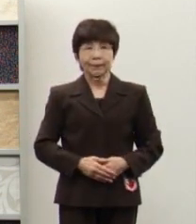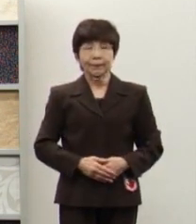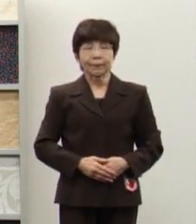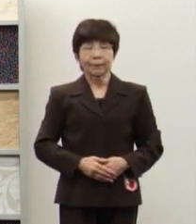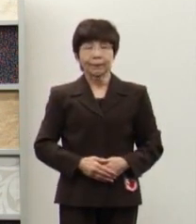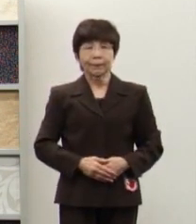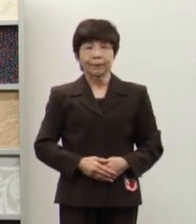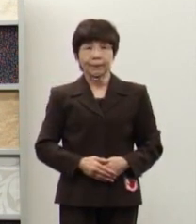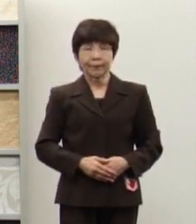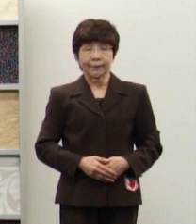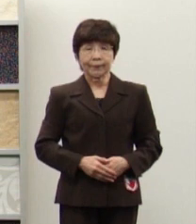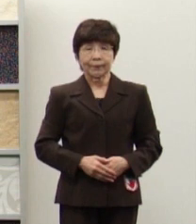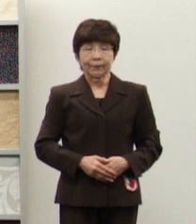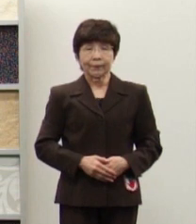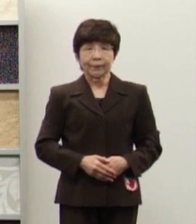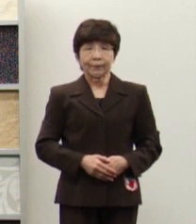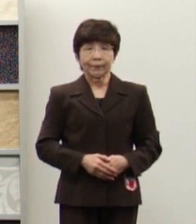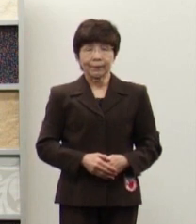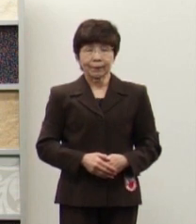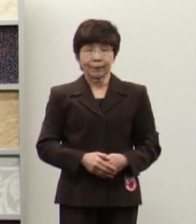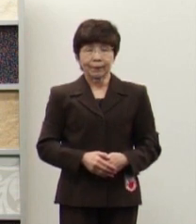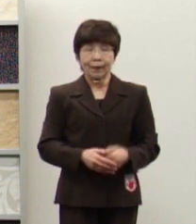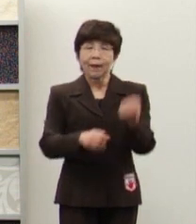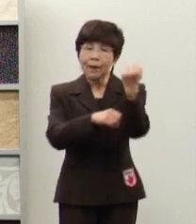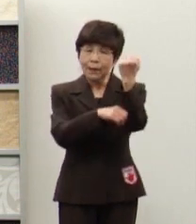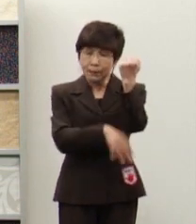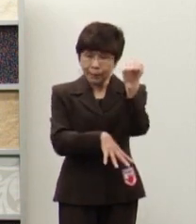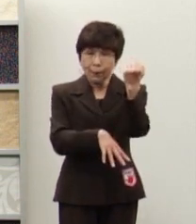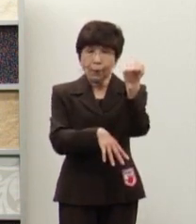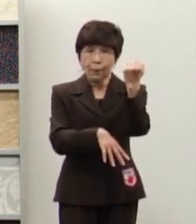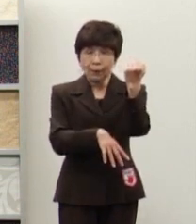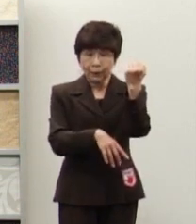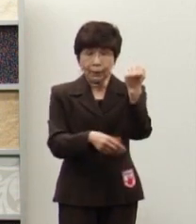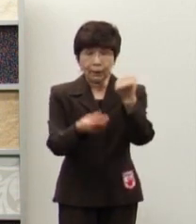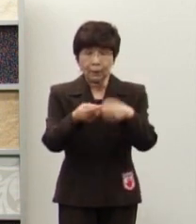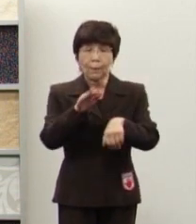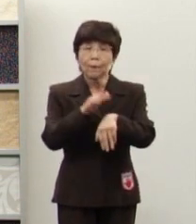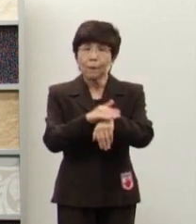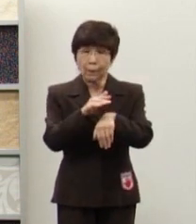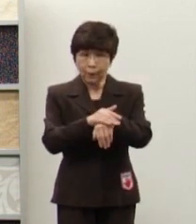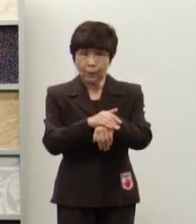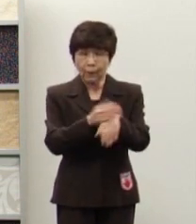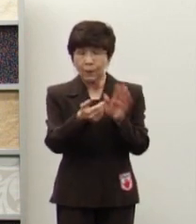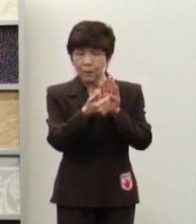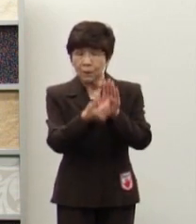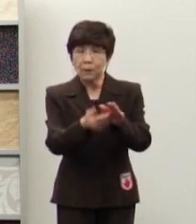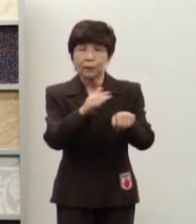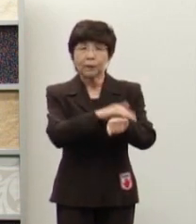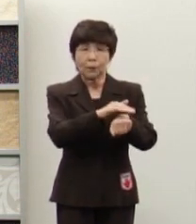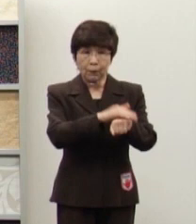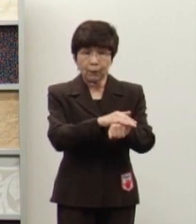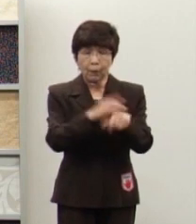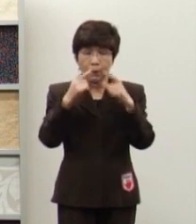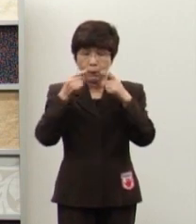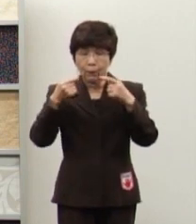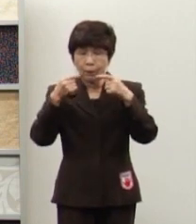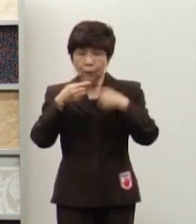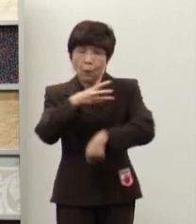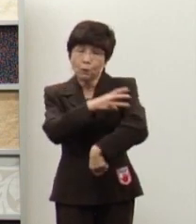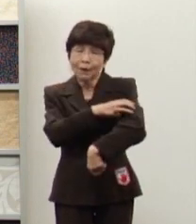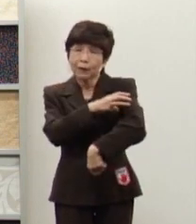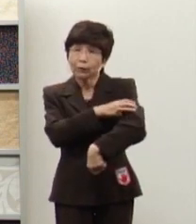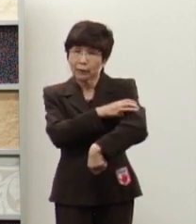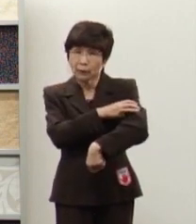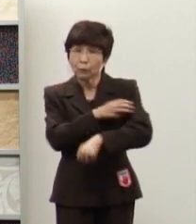そこで、基本的な感染防止対策の徹底やワクチン接種の推奨などの重要事項は維